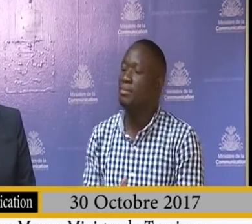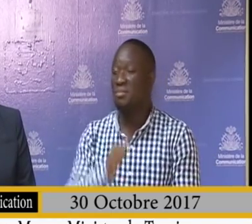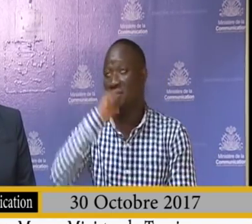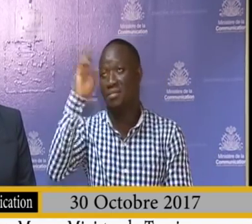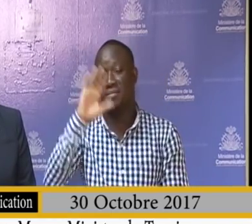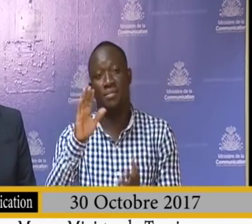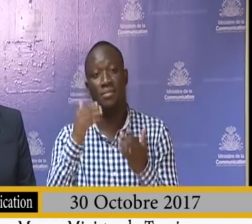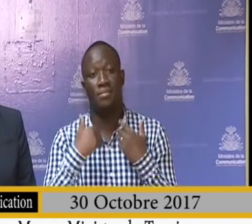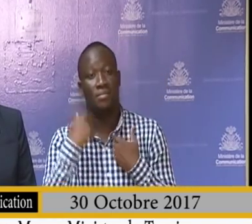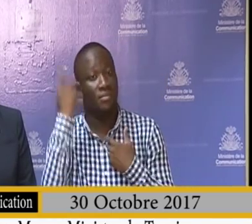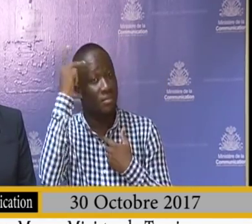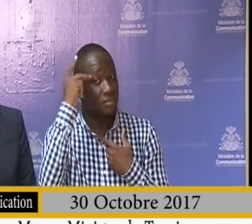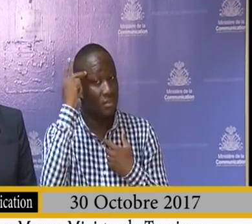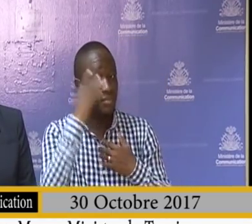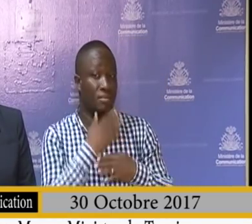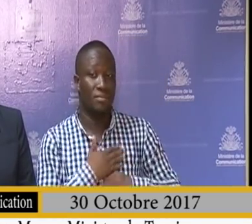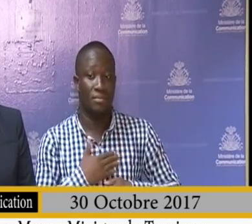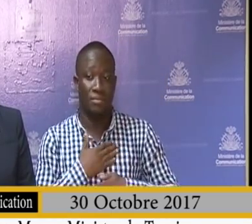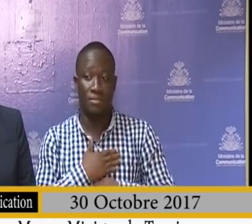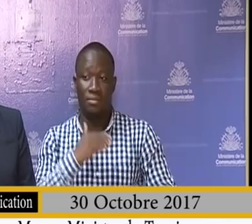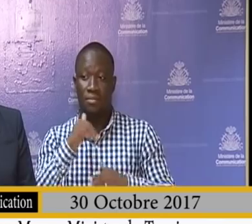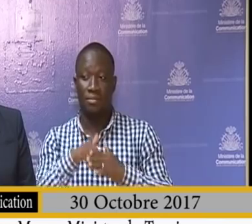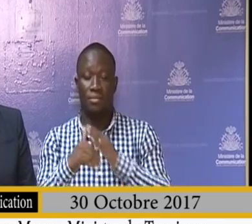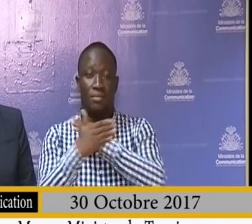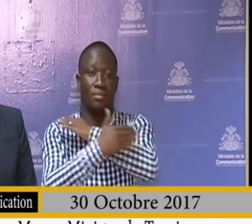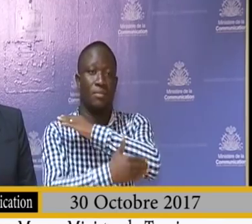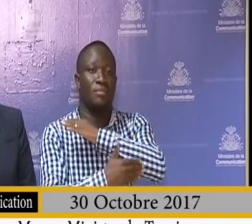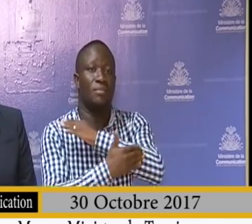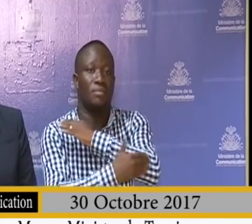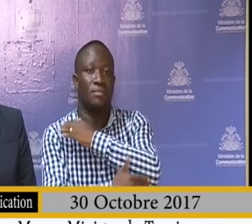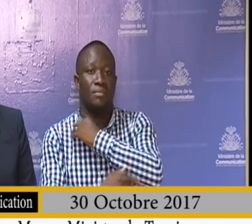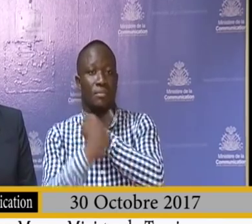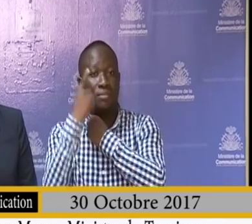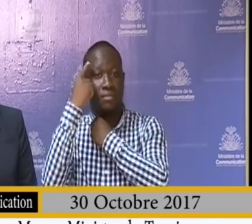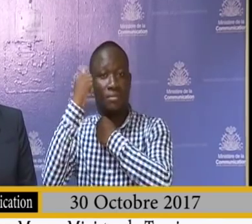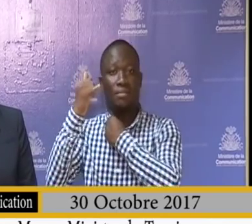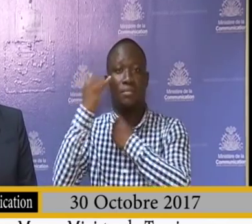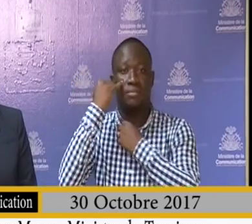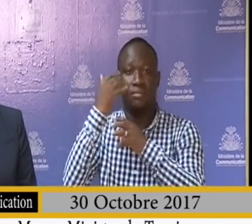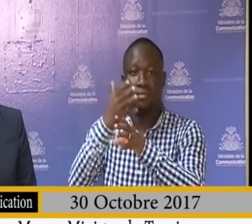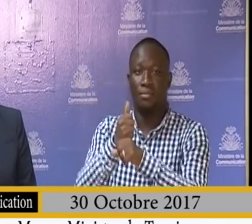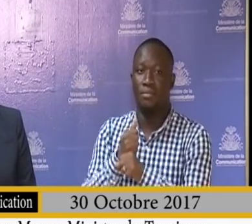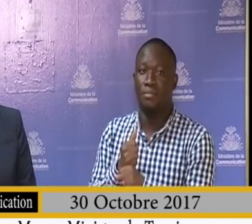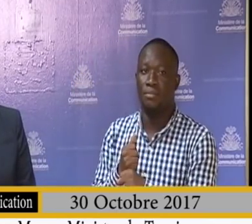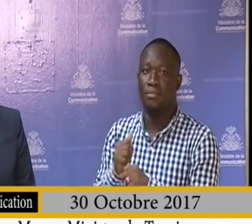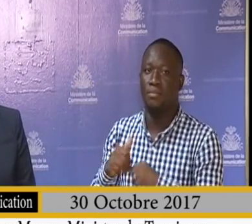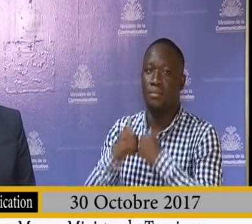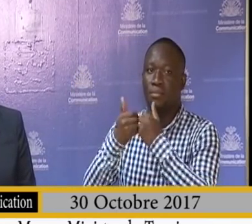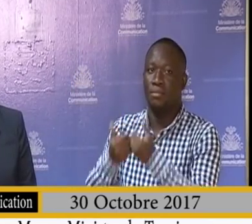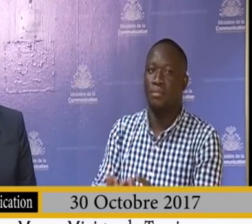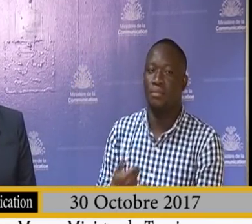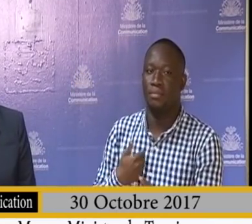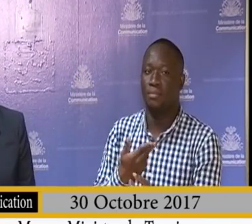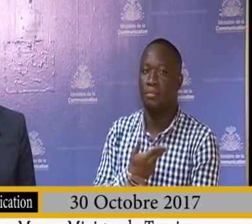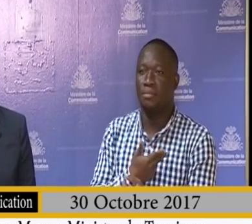pas jamais gagné en politique de loisirs au niveau du pays. Parce que soit prend comment